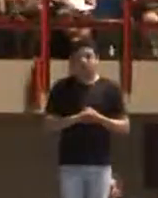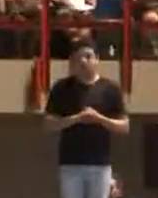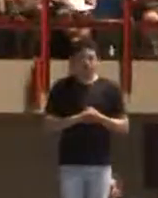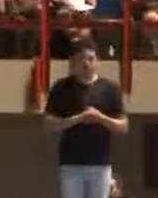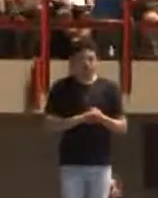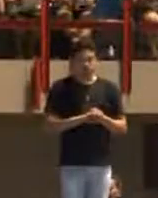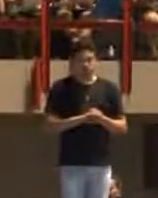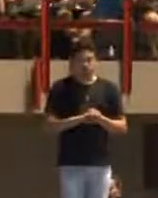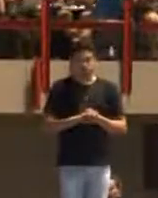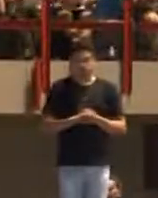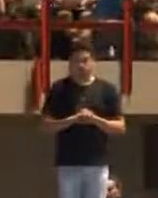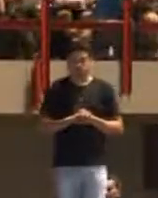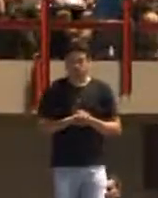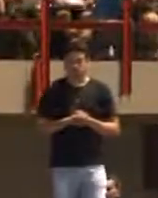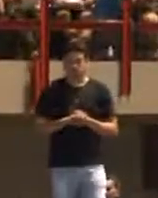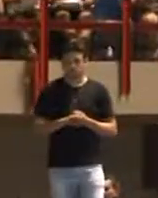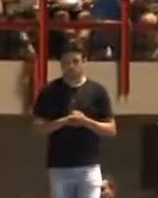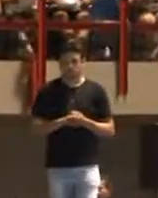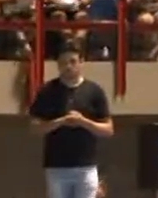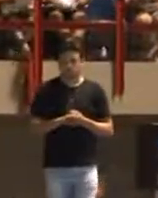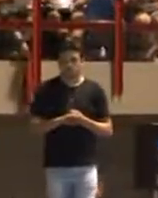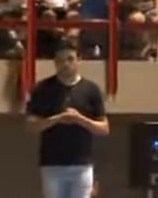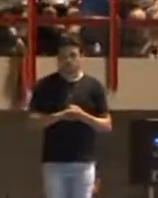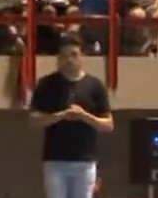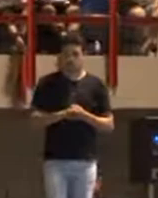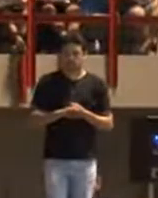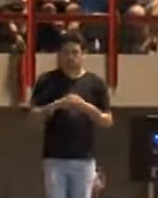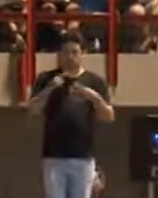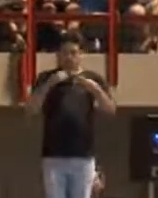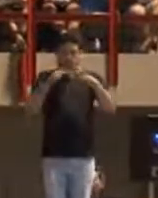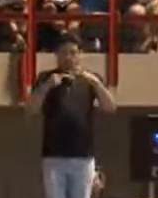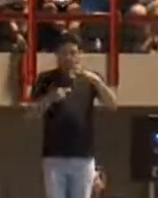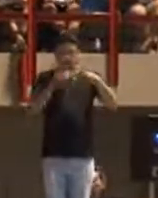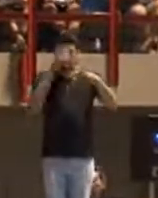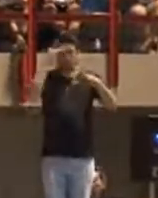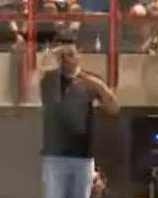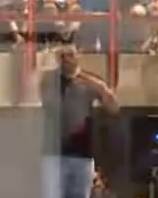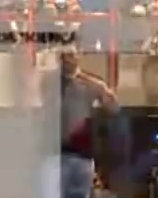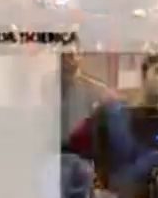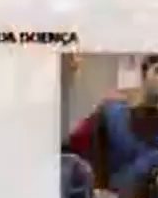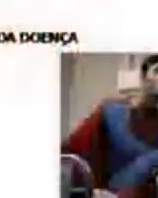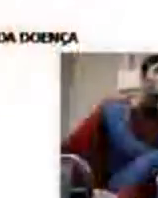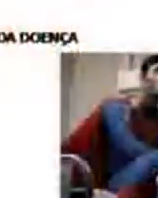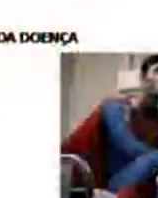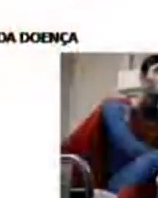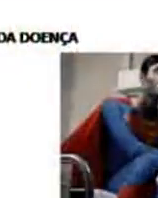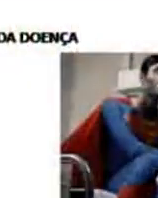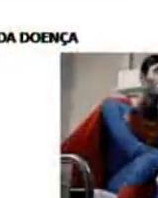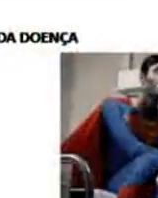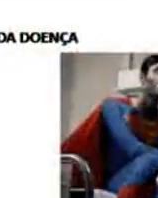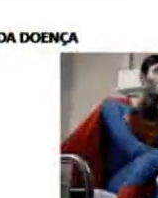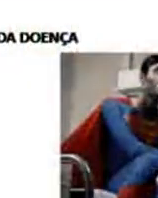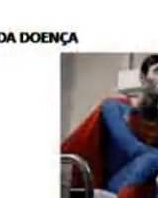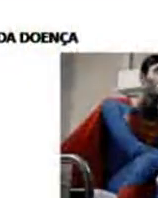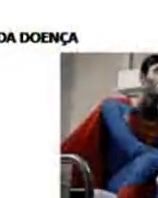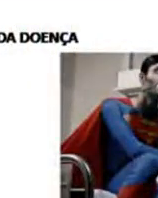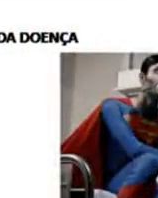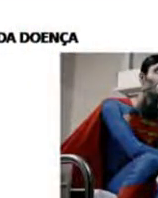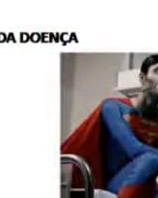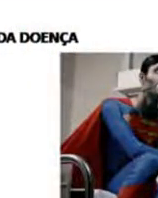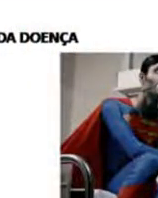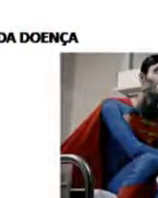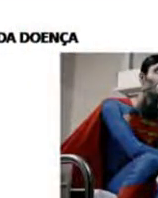as principais. Tem 3 tipos de pessoas com AIDS. E para AIDS, essa figura aqui eu gosto muito dela. Não